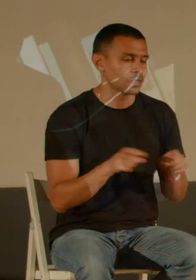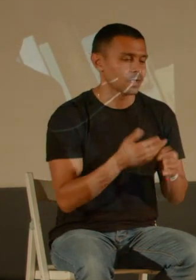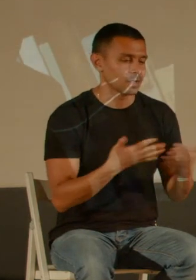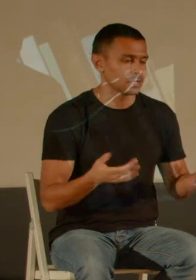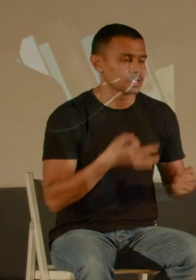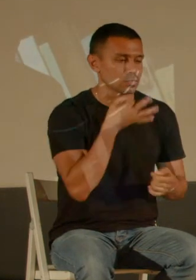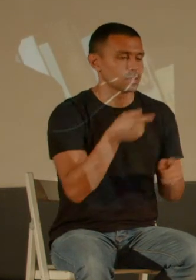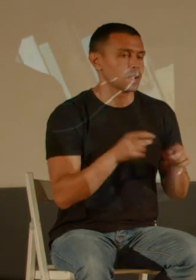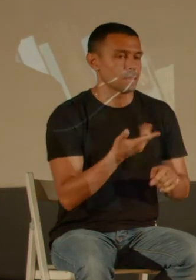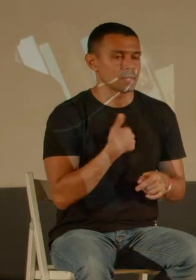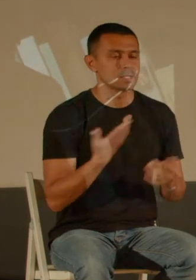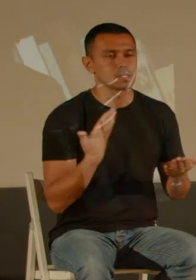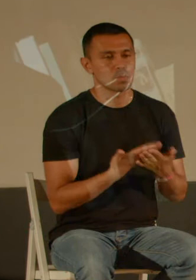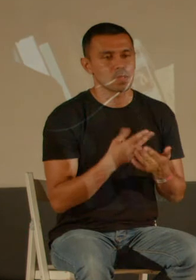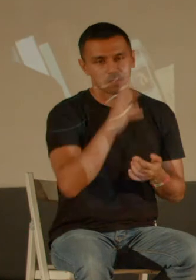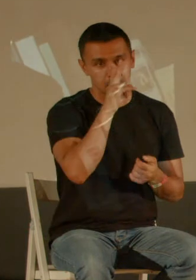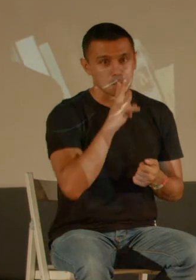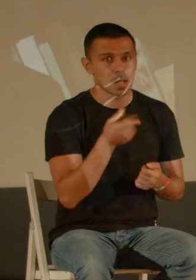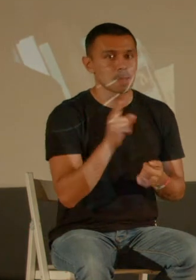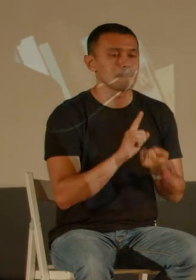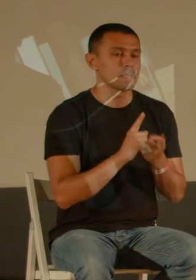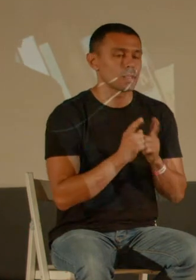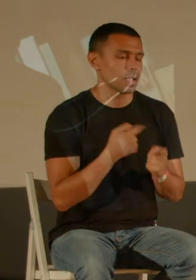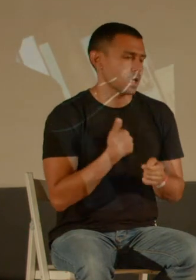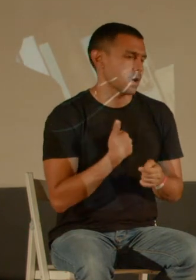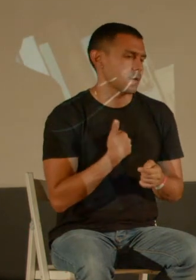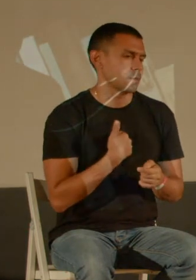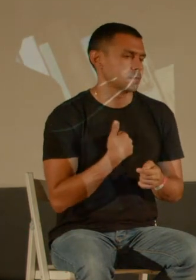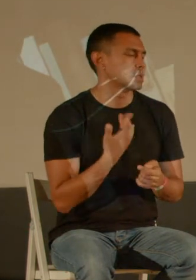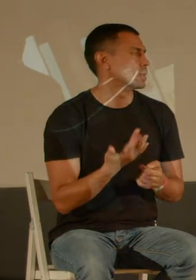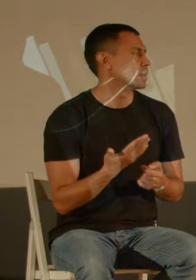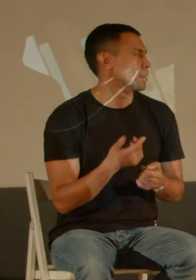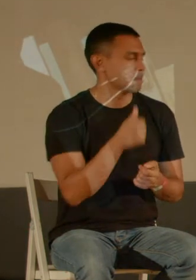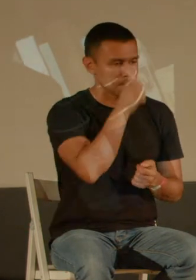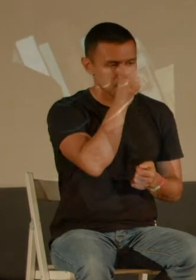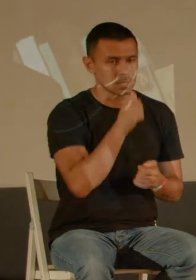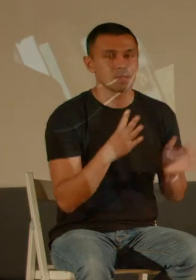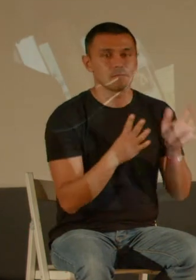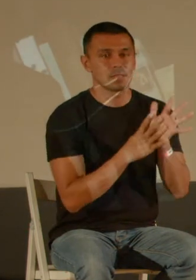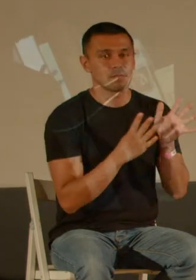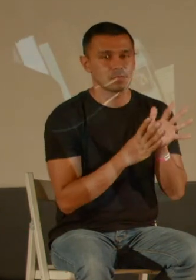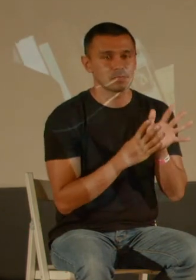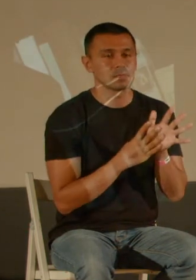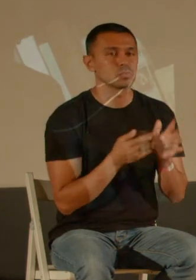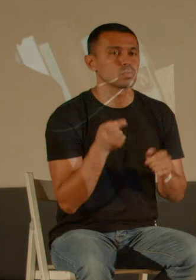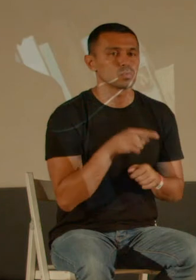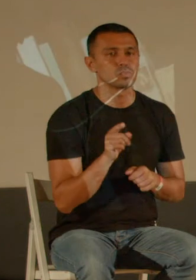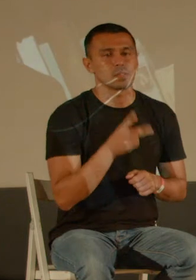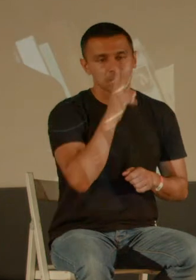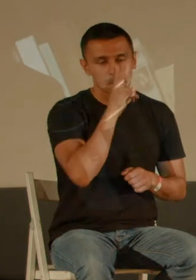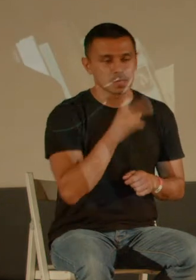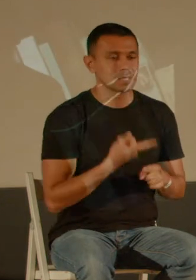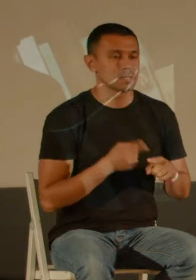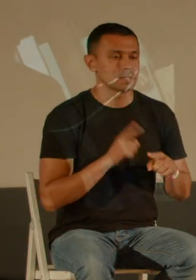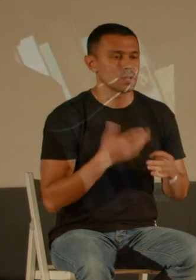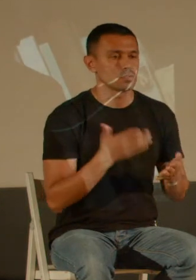Скажу так, мені знадобилося 2 місяці, але перекладала я її скільки? Місяців 9. Тому що 2 місяці